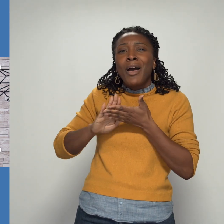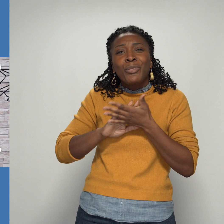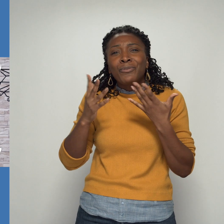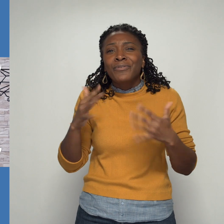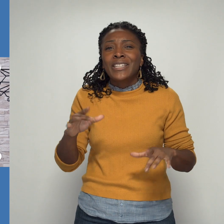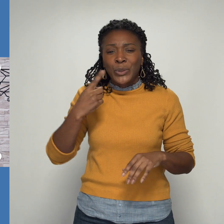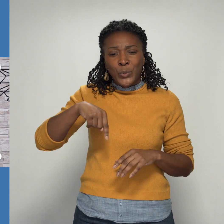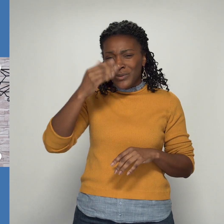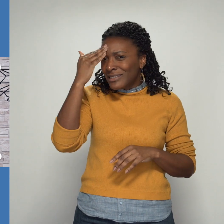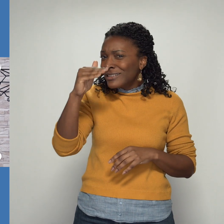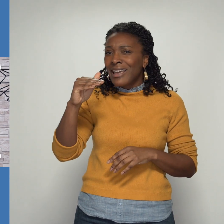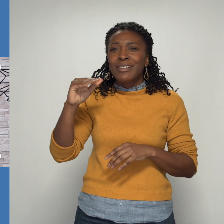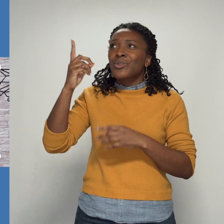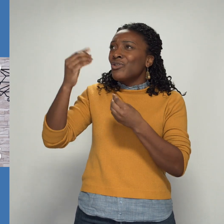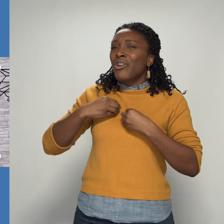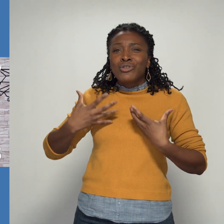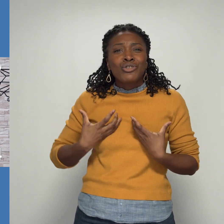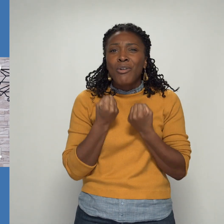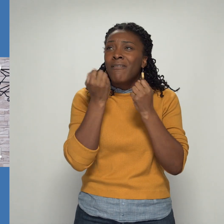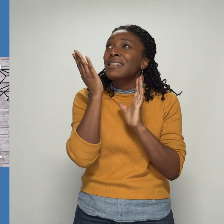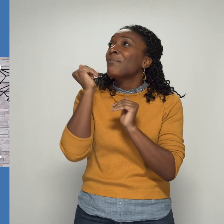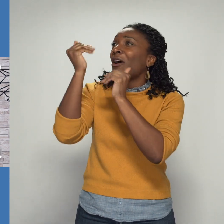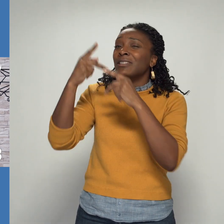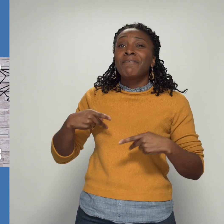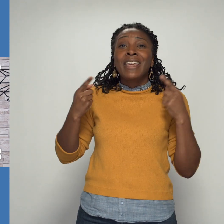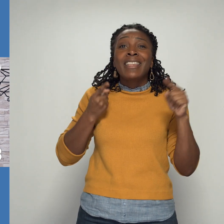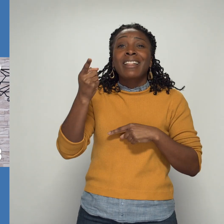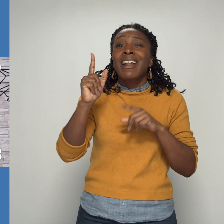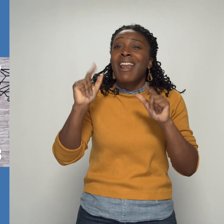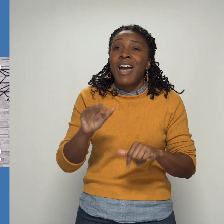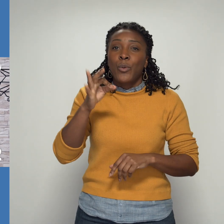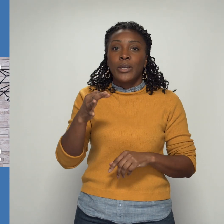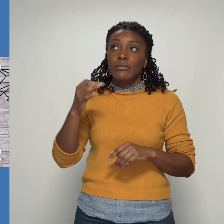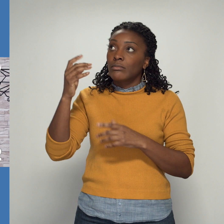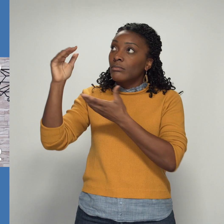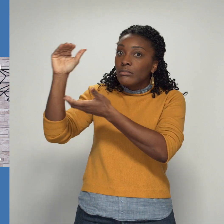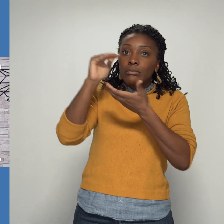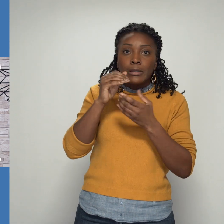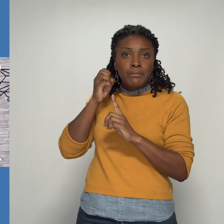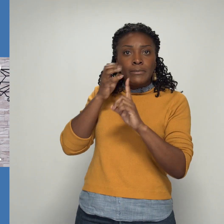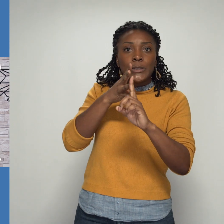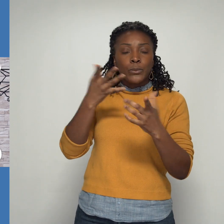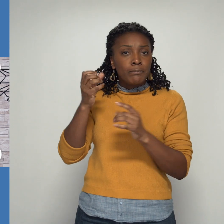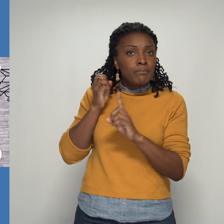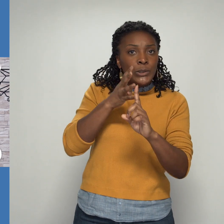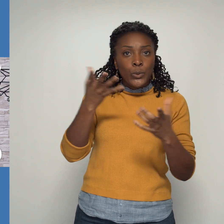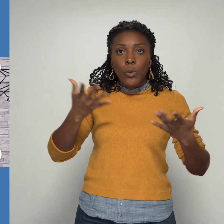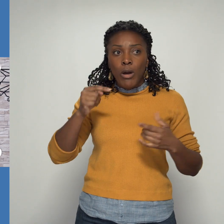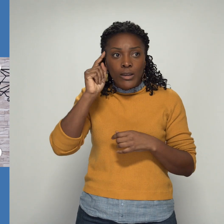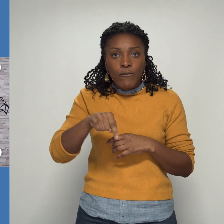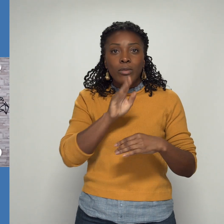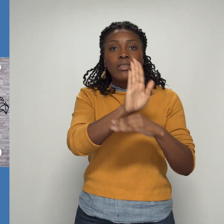pardon, pour nous qui avons l'assurance de notre salut et l'espérance de la vie éternelle, une mission nous est confiée, celle de